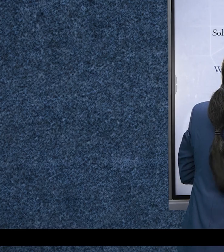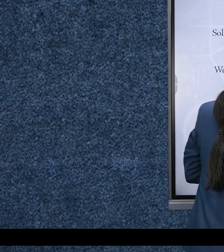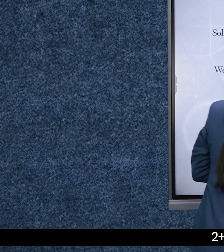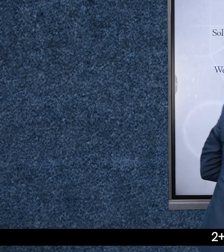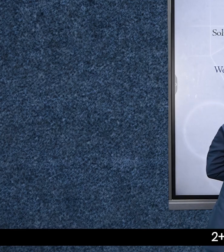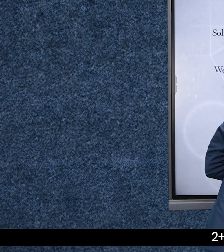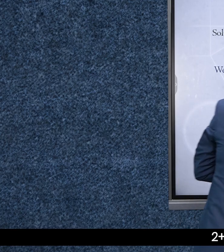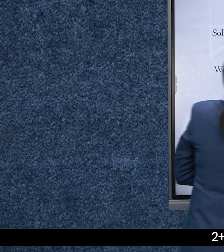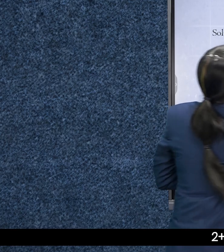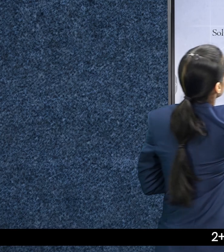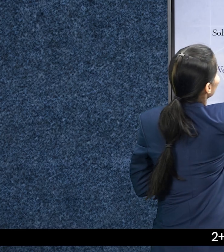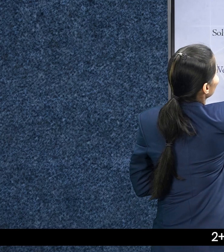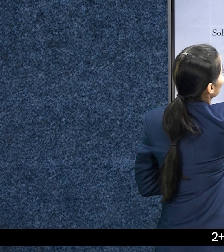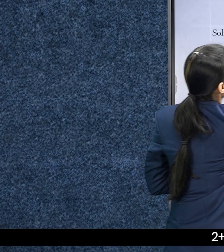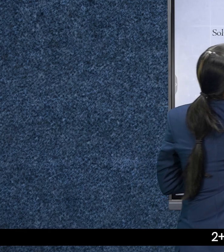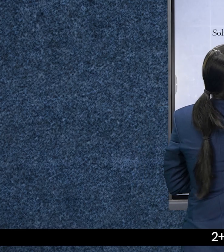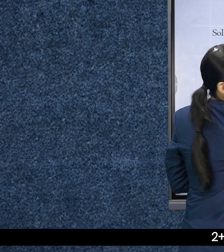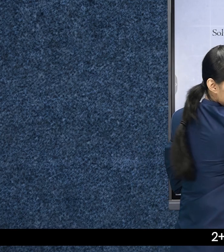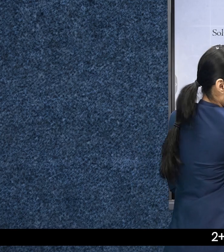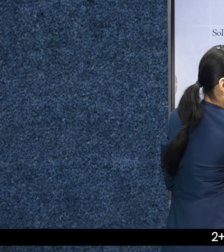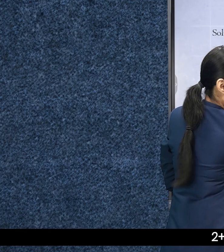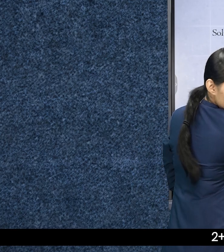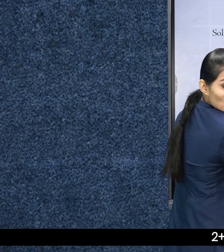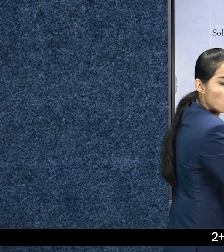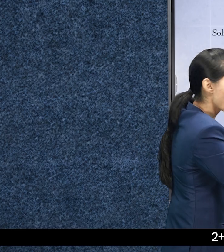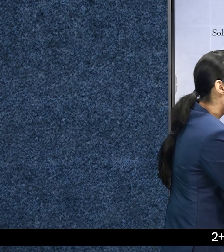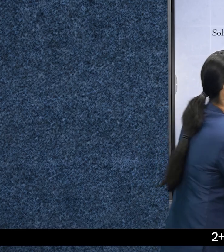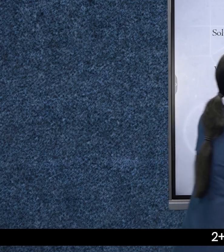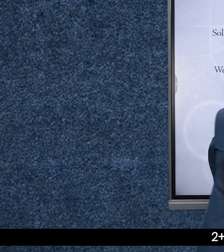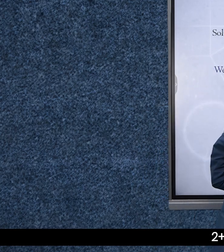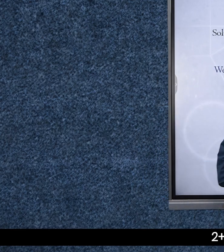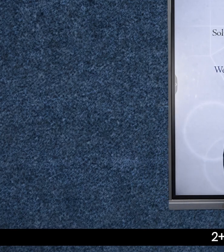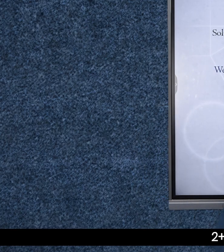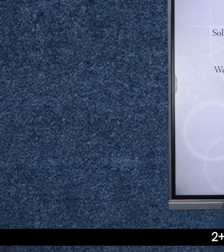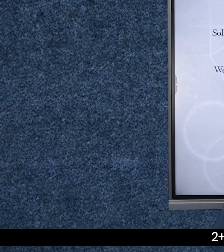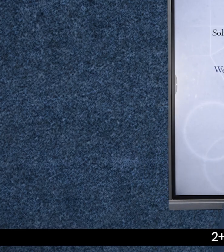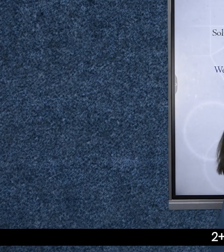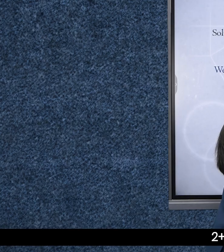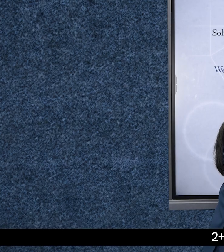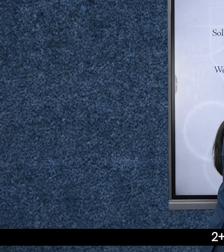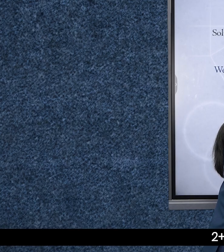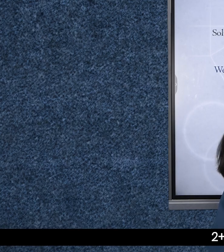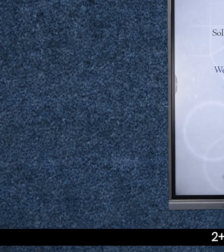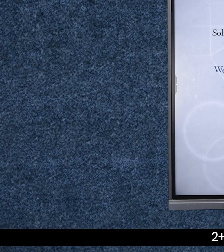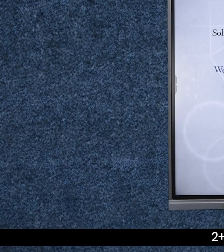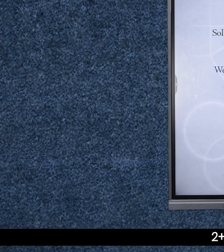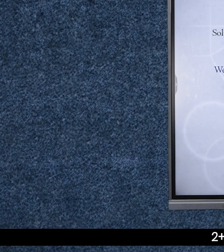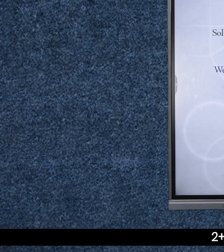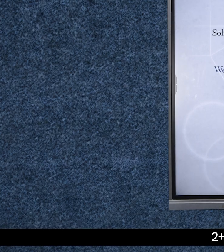2 प्लस 3 प्लस 4 प्लस 5 प्लस 0 प्लस 1 प्लस 3 प्लस 3 प्लस 4 प्लस 3 इज इक्वल्स टू